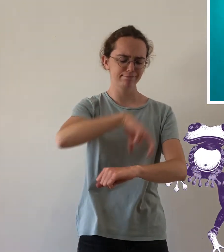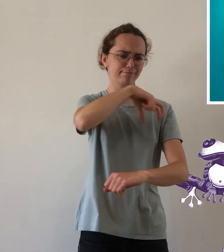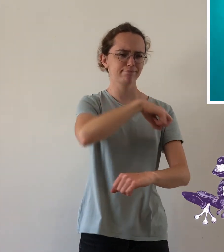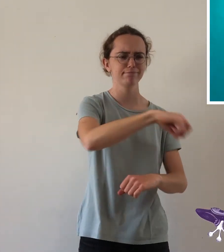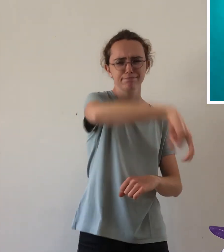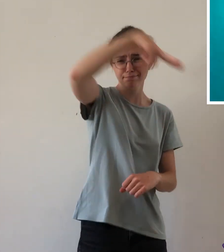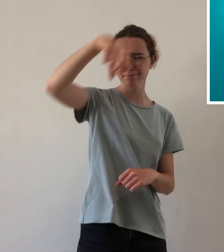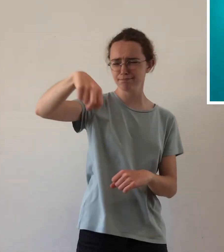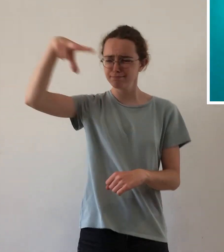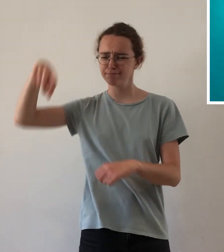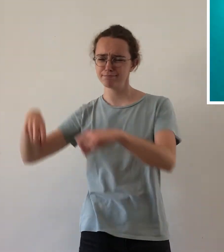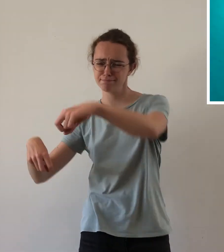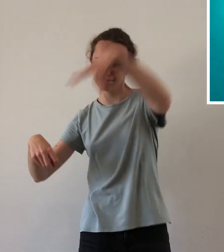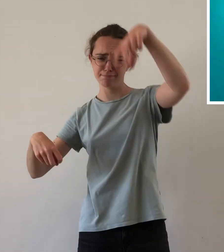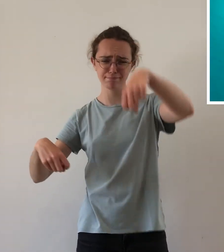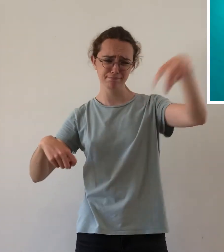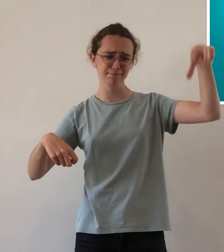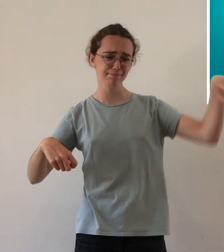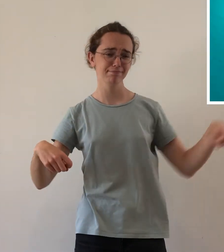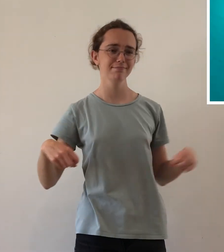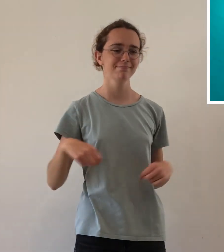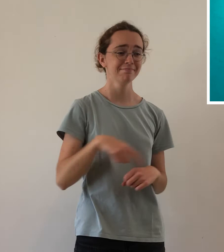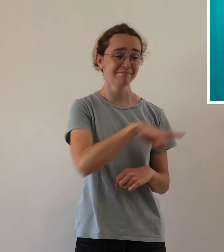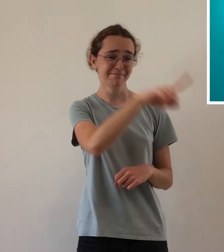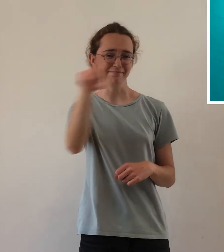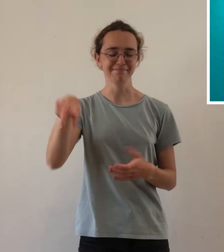Ça alors, quel drôle de balai!